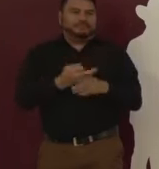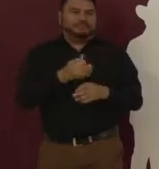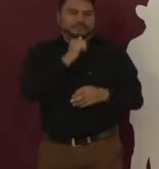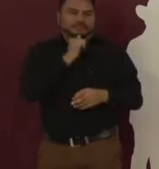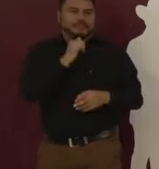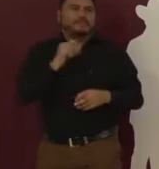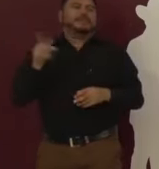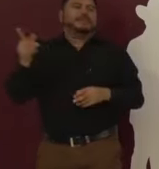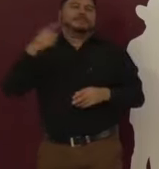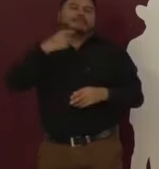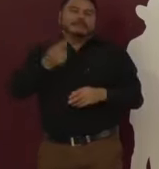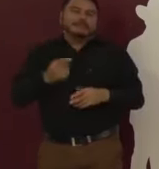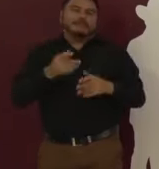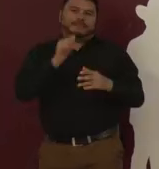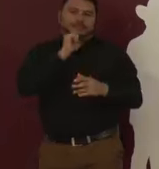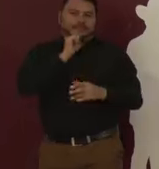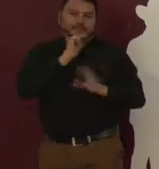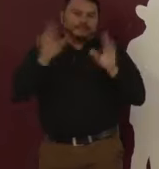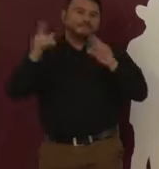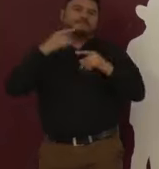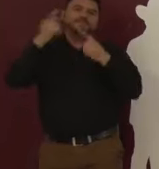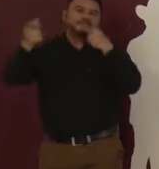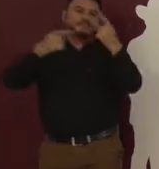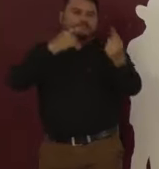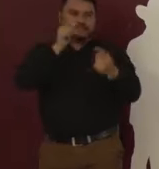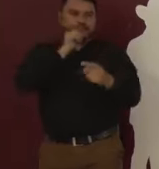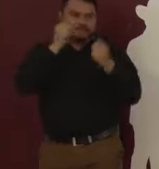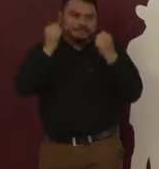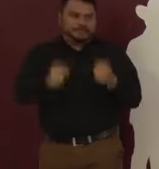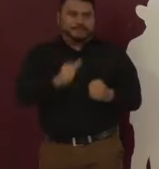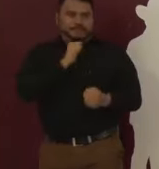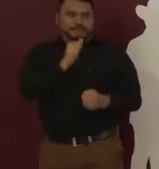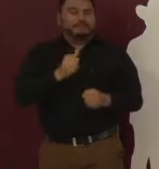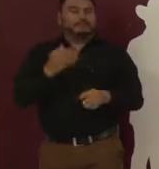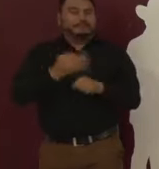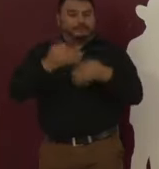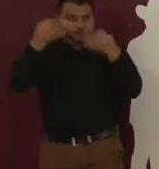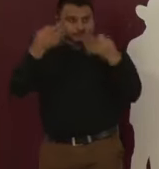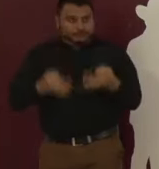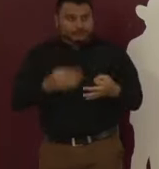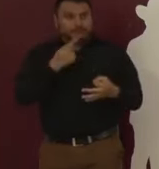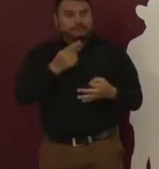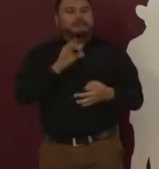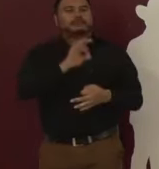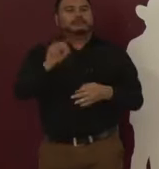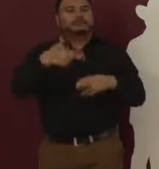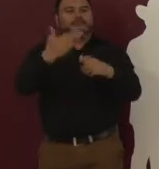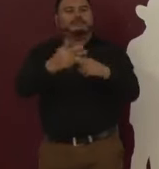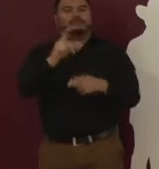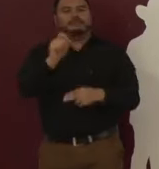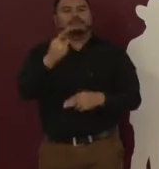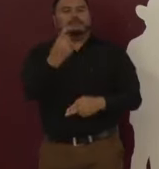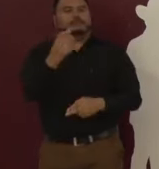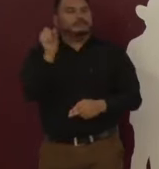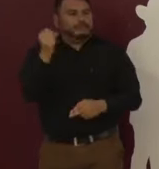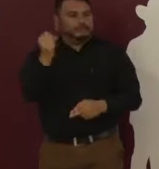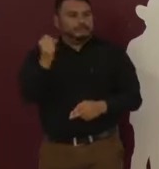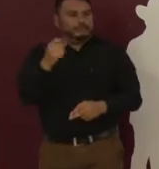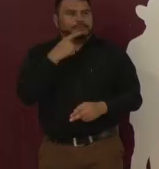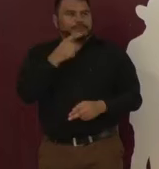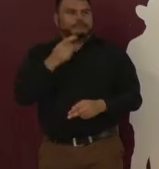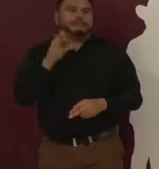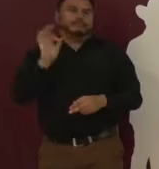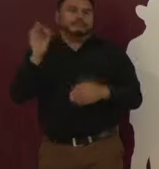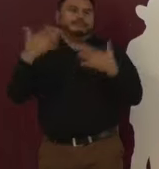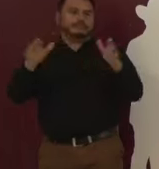son especulaciones. Todavía, ahorita lo que han dicho oficialmente es hasta el 21 de septiembre. Yo no